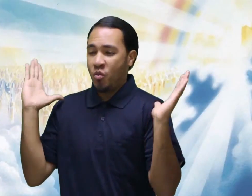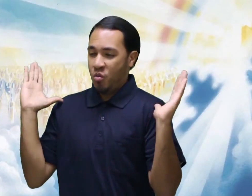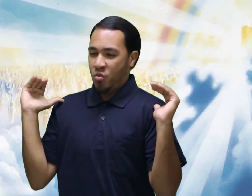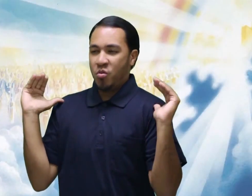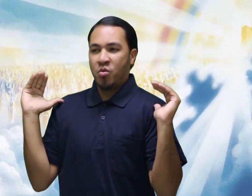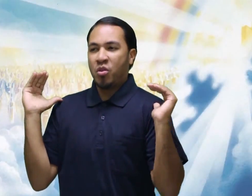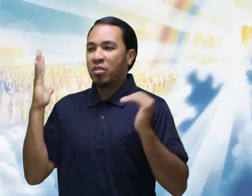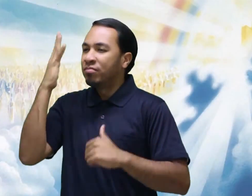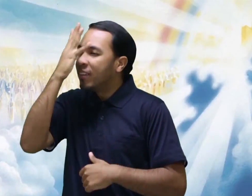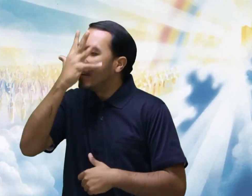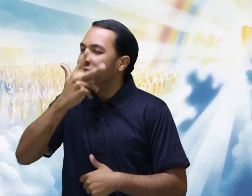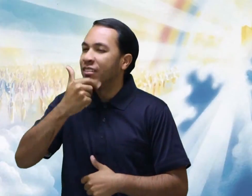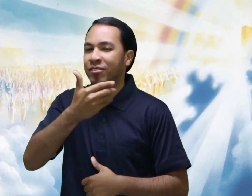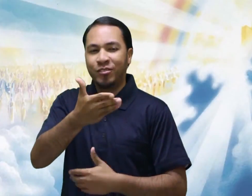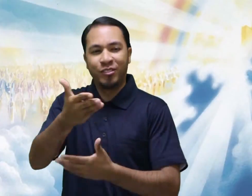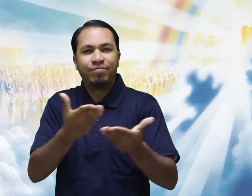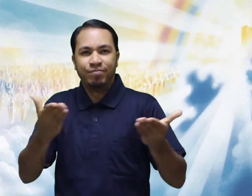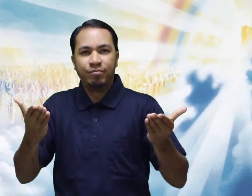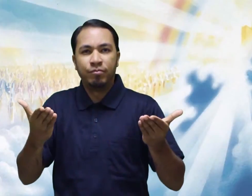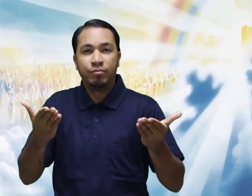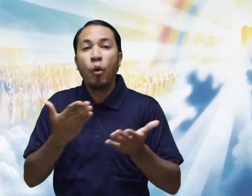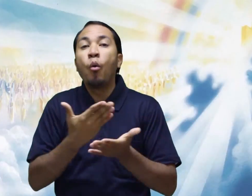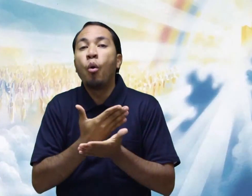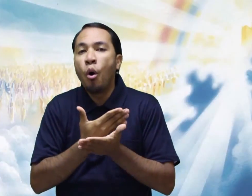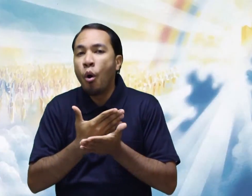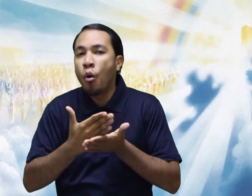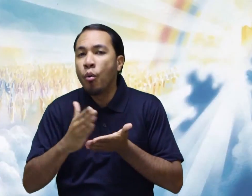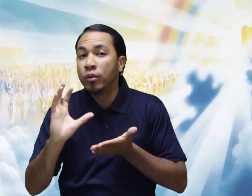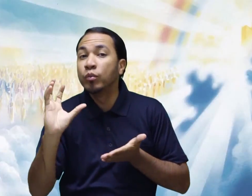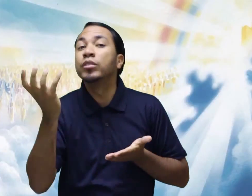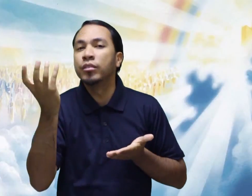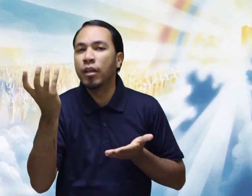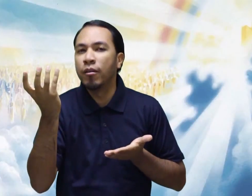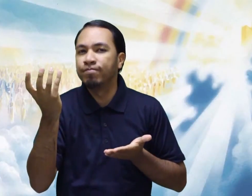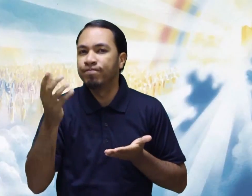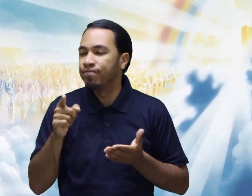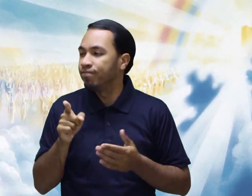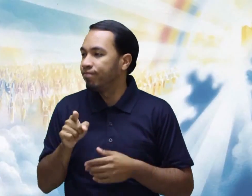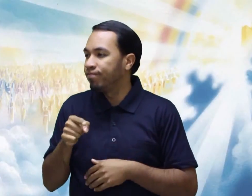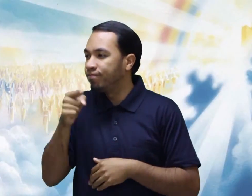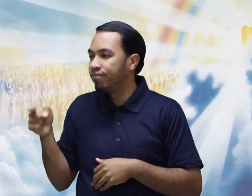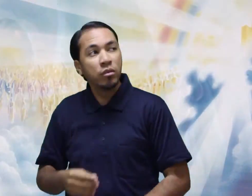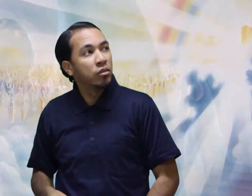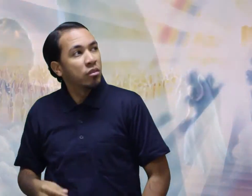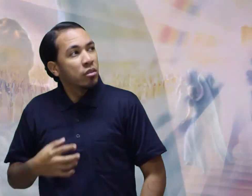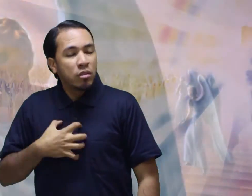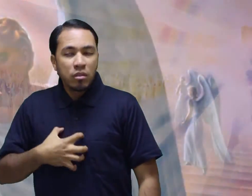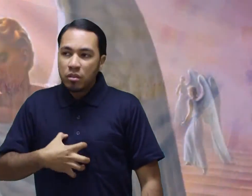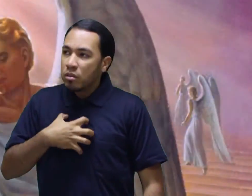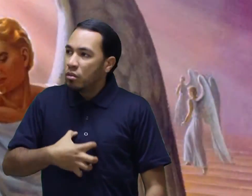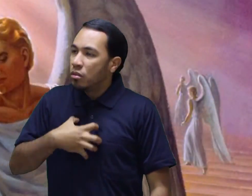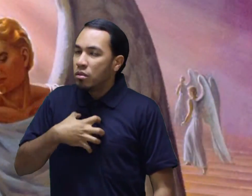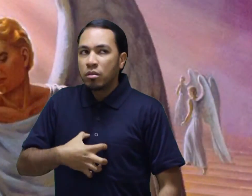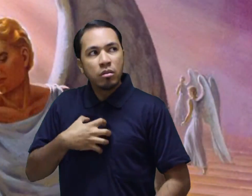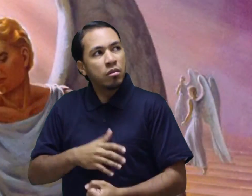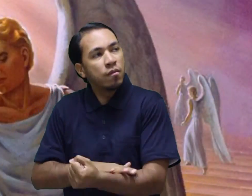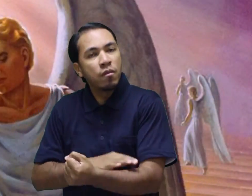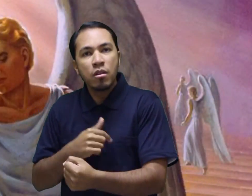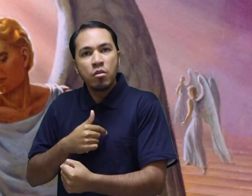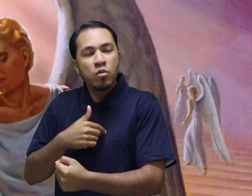Porém, os anjos eram formosos. Foi então que aconteceu. Um dos anjos passou a ter